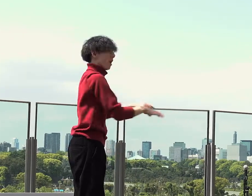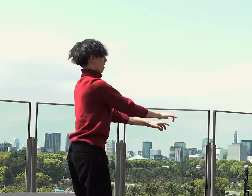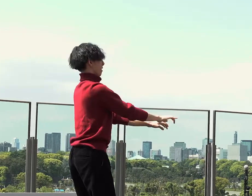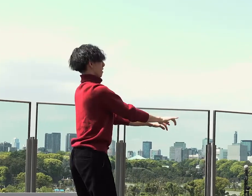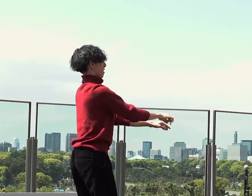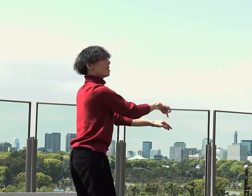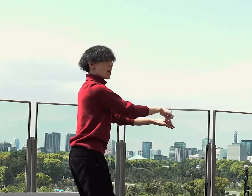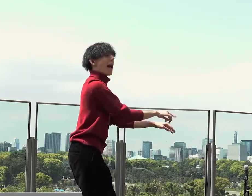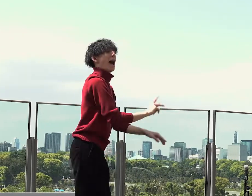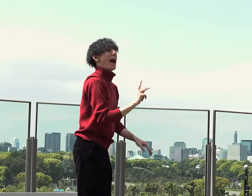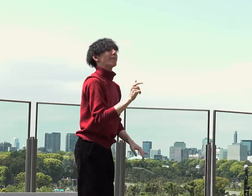しれないですね。